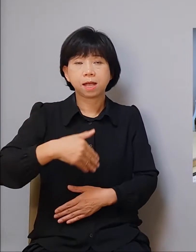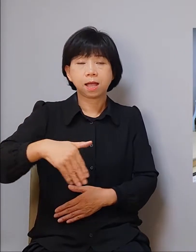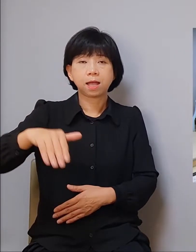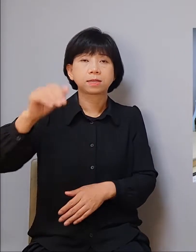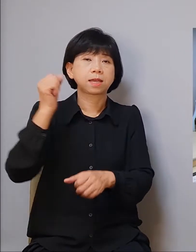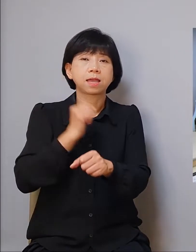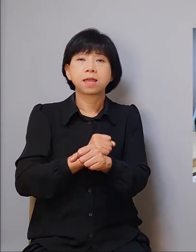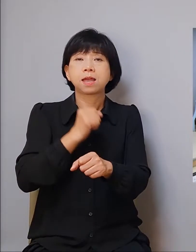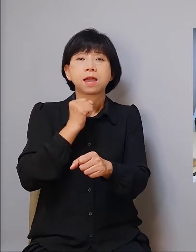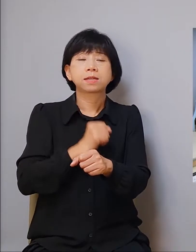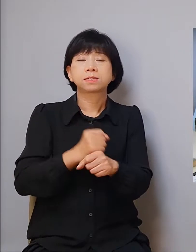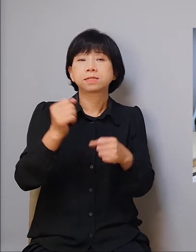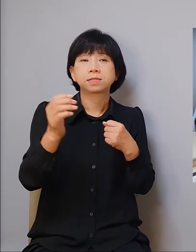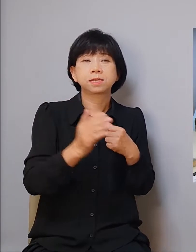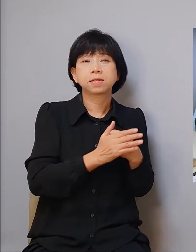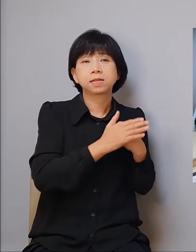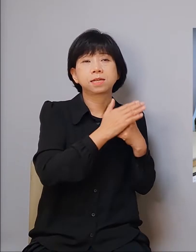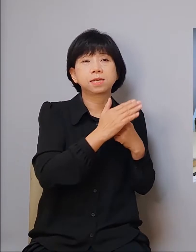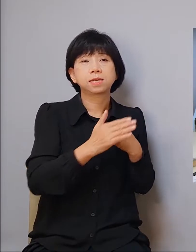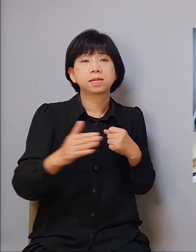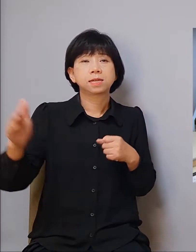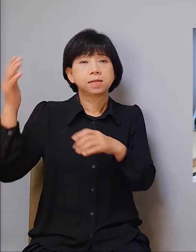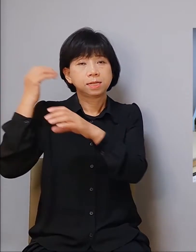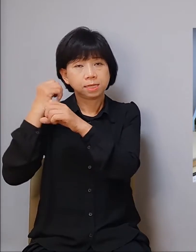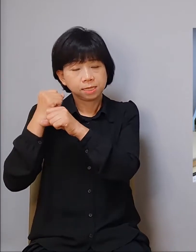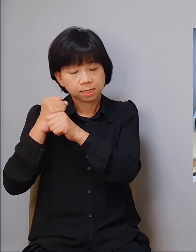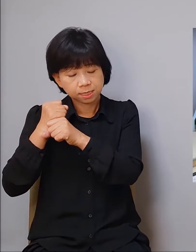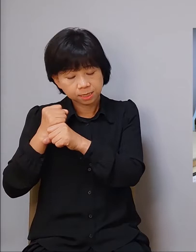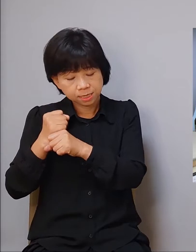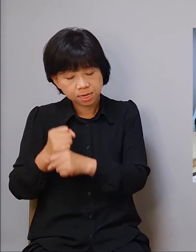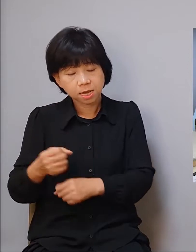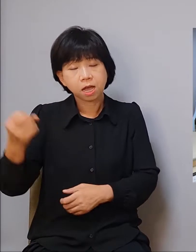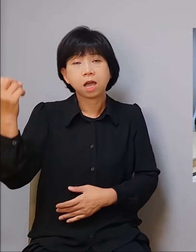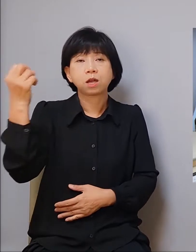바른 길 가게 하시니